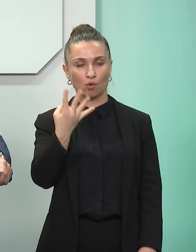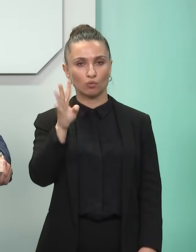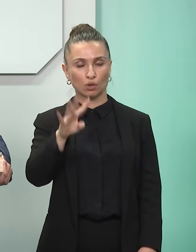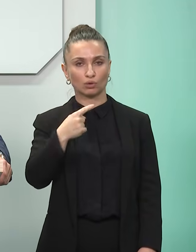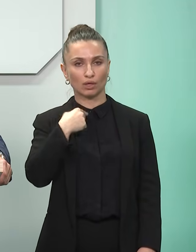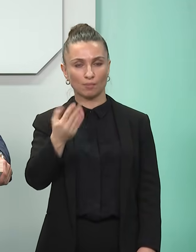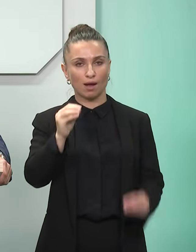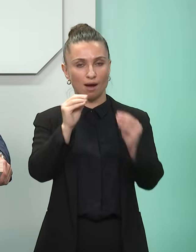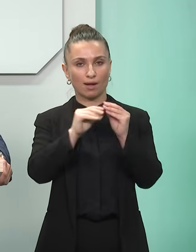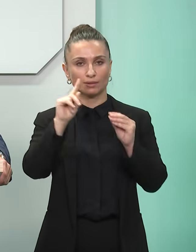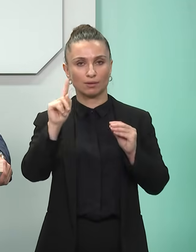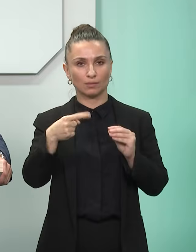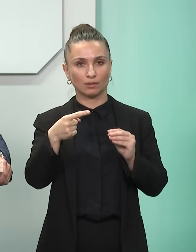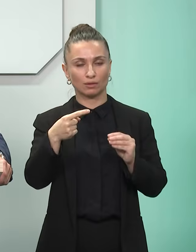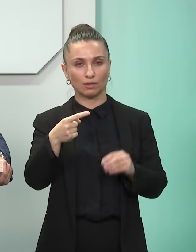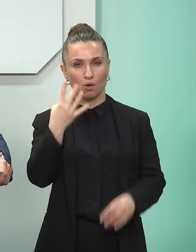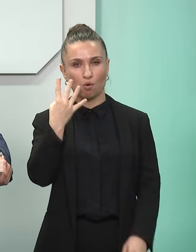5444 ხმა